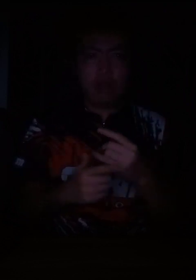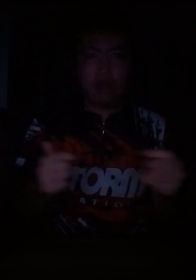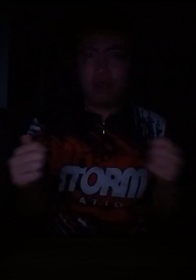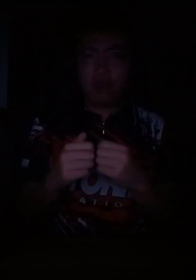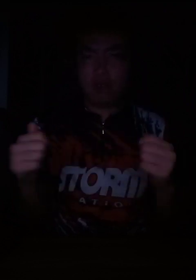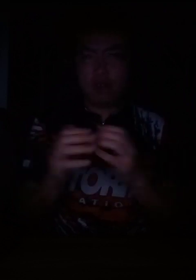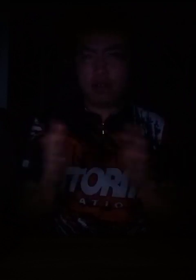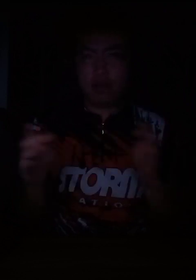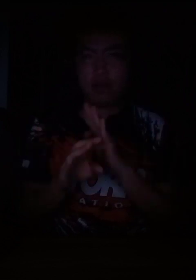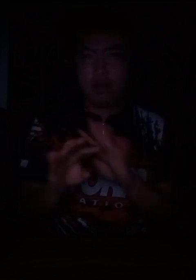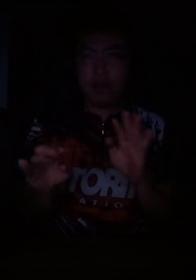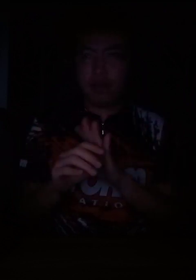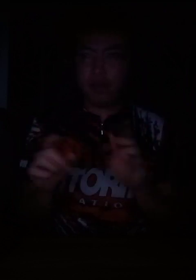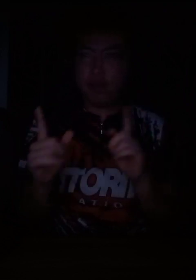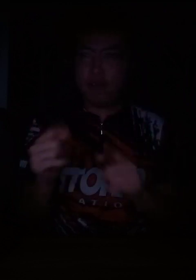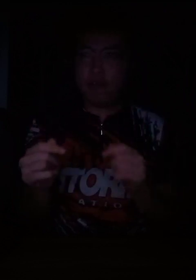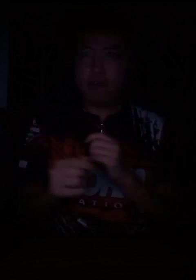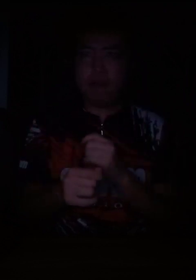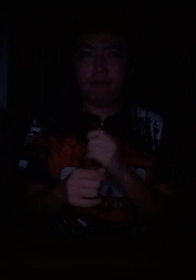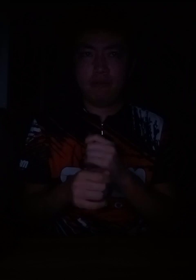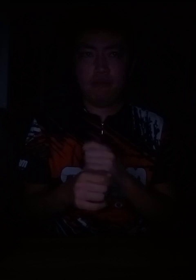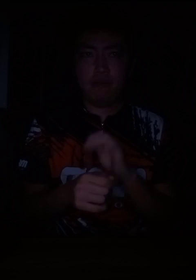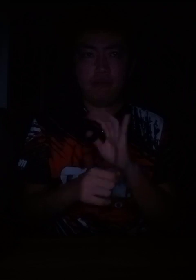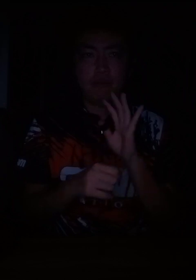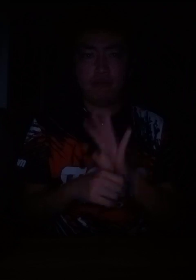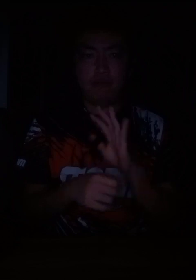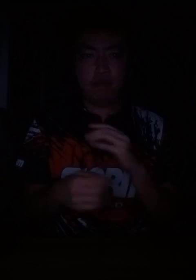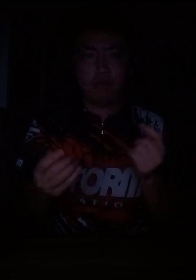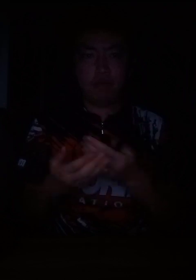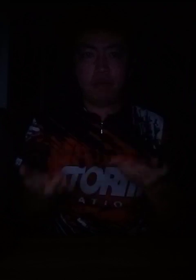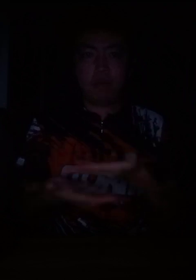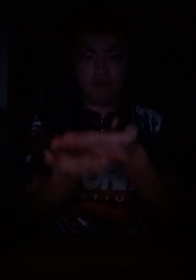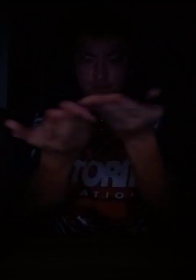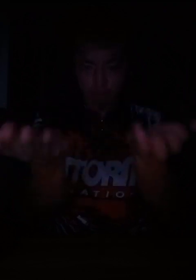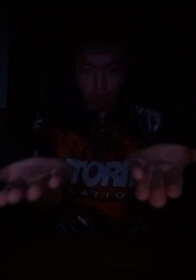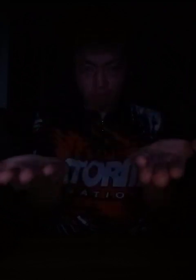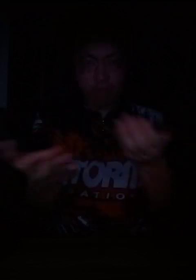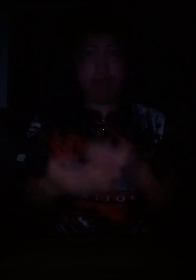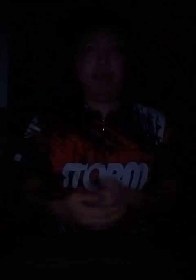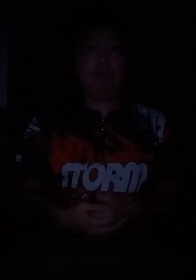사건을 무마하려 했다고 관련 녹취를 공개했습니다. 이어서 김주영 기자입니다.